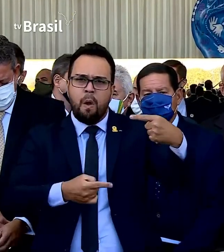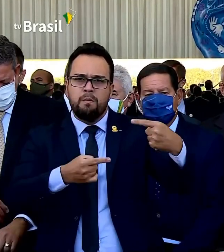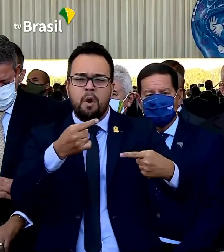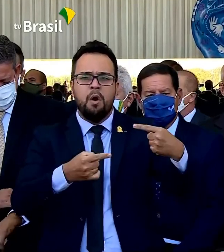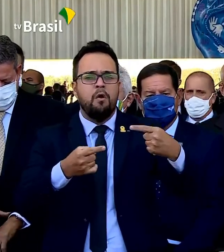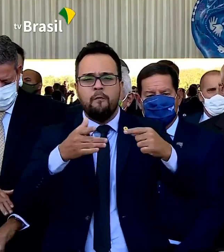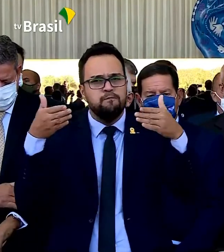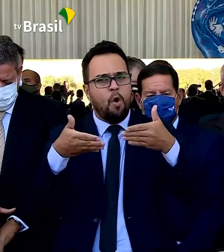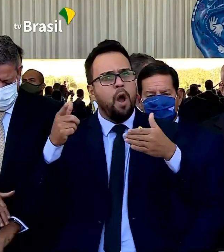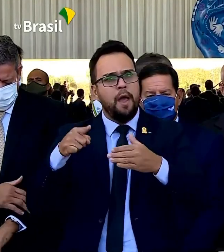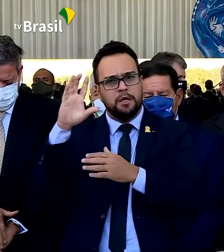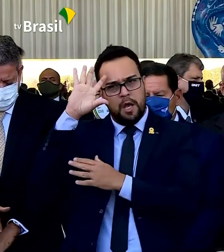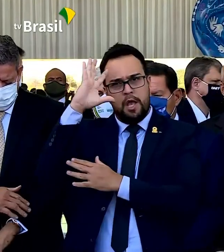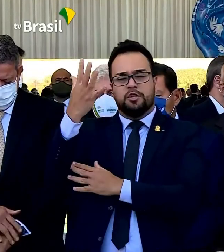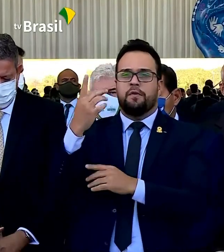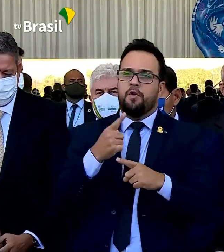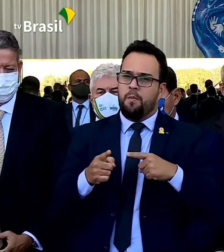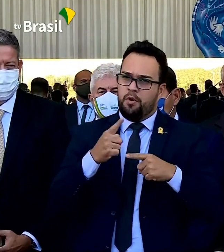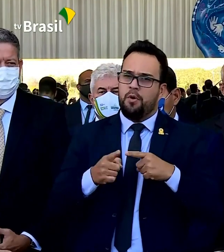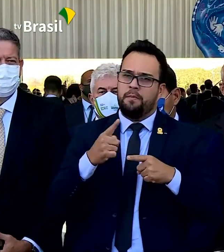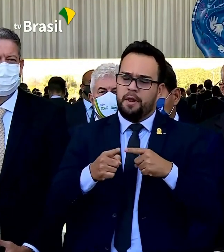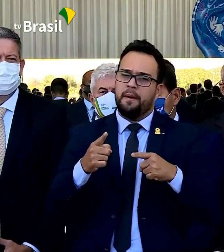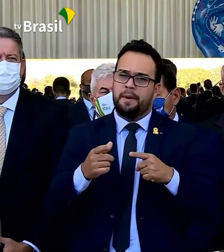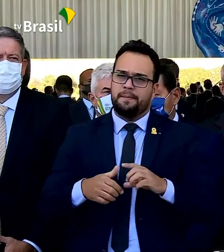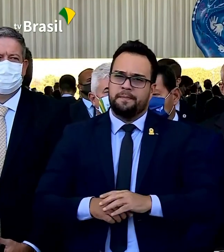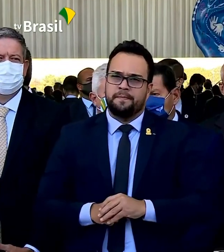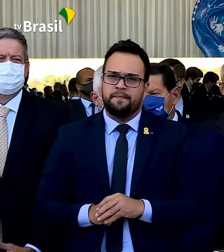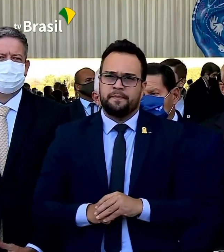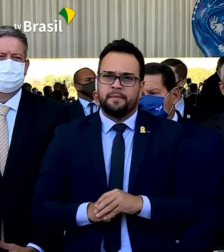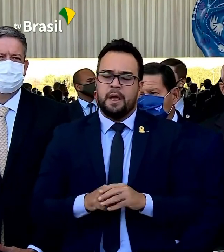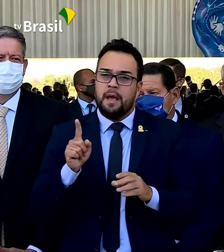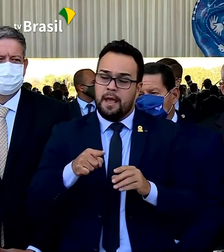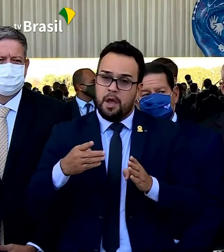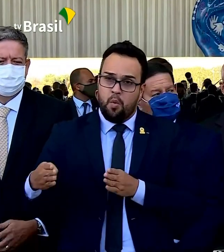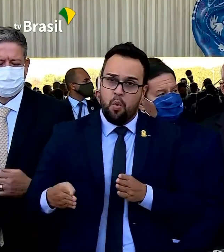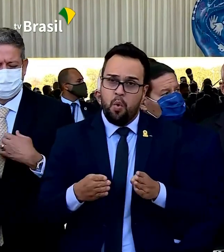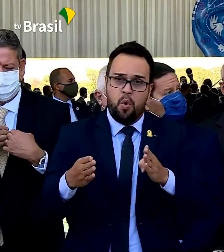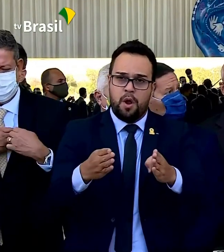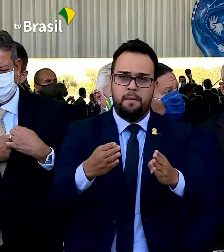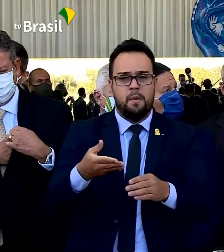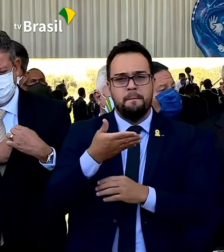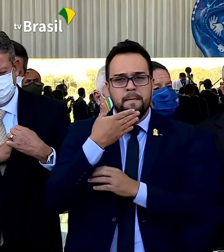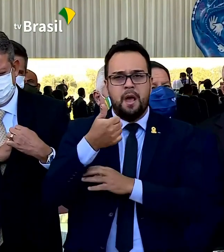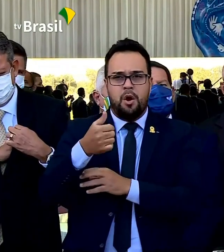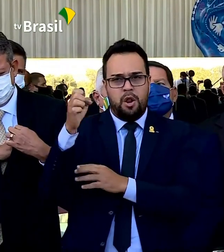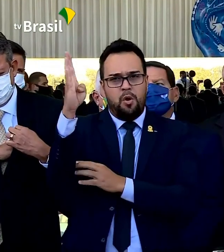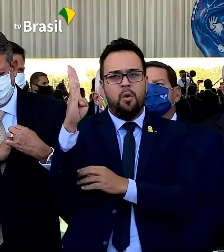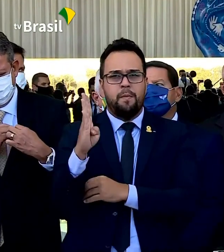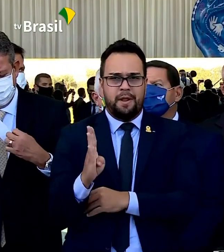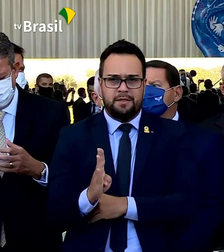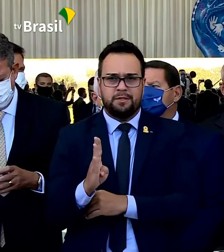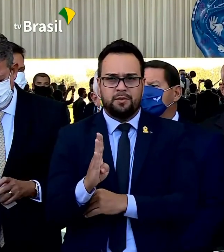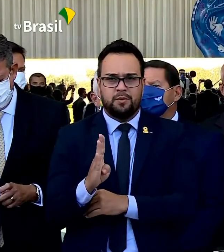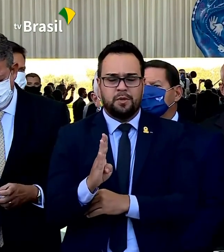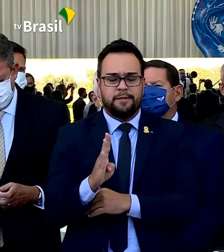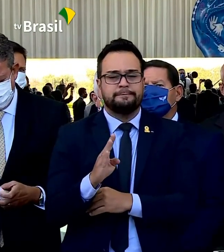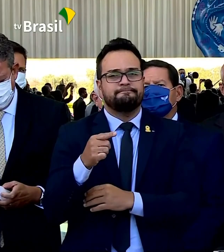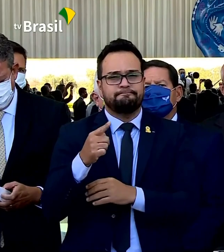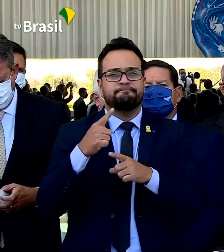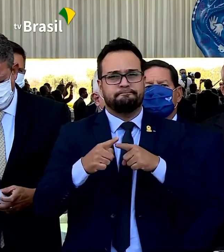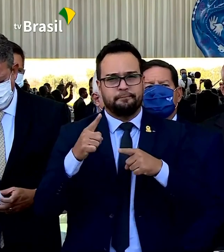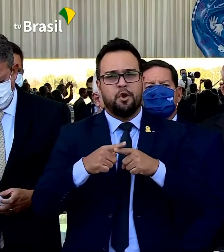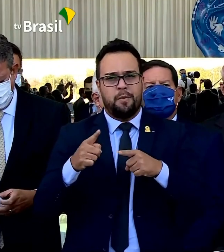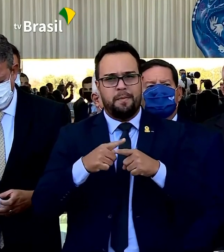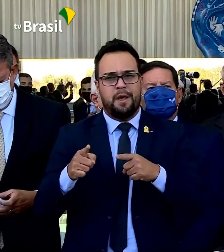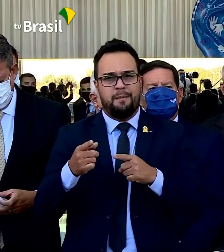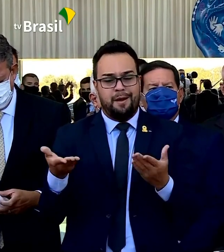que creio que essa seja realmente o caminho para o Brasil sair dessa situação bastante complicada aqui